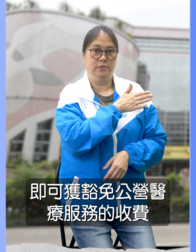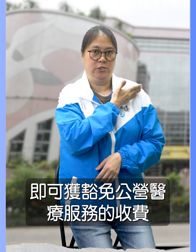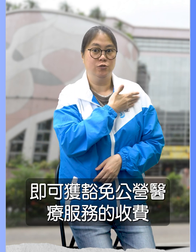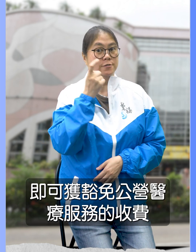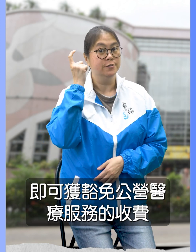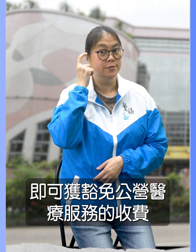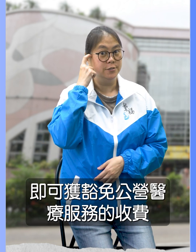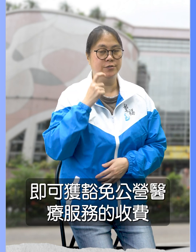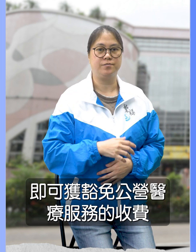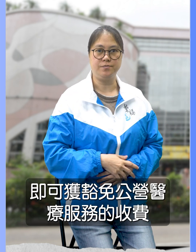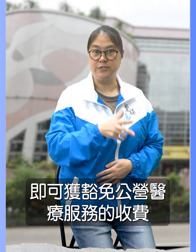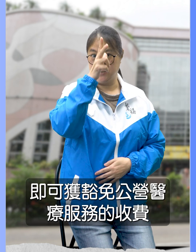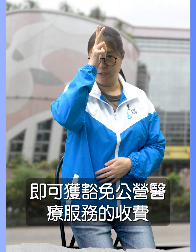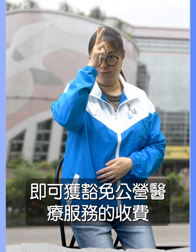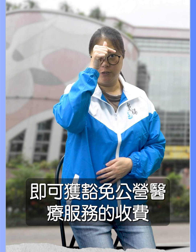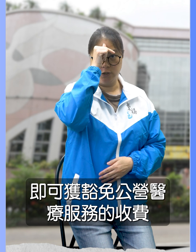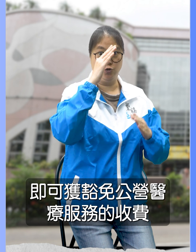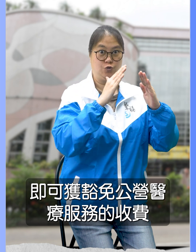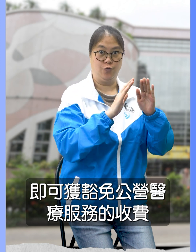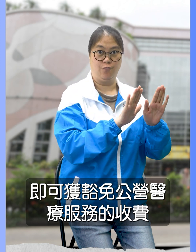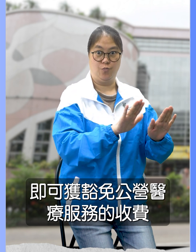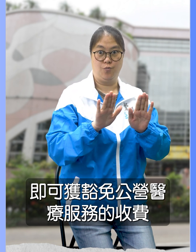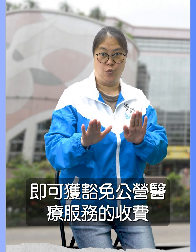即可豁免公營醫療服務嘅收費。